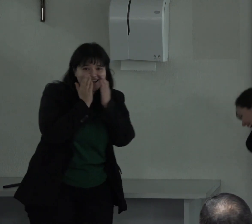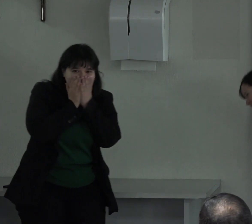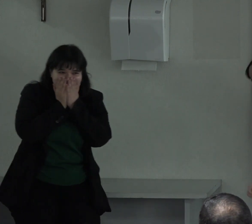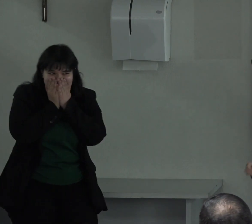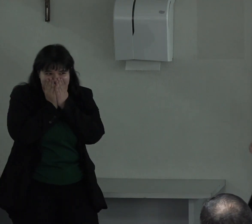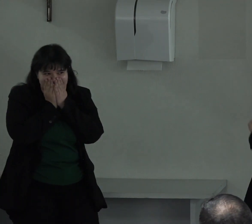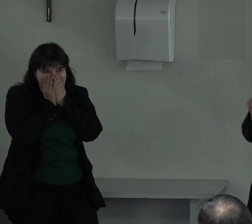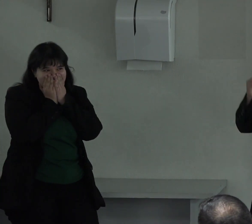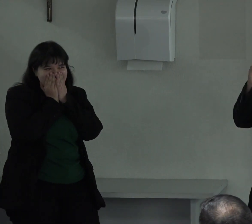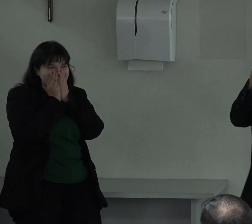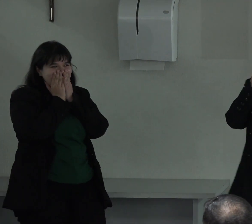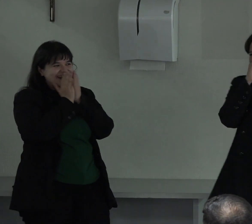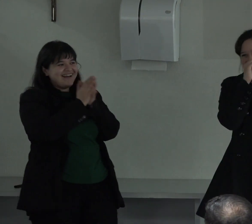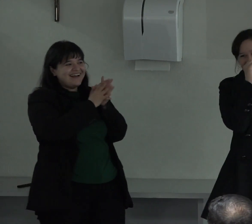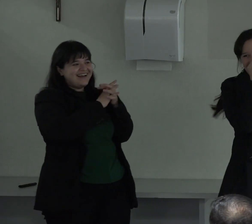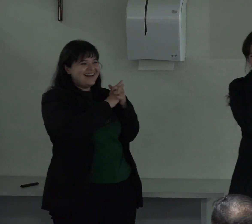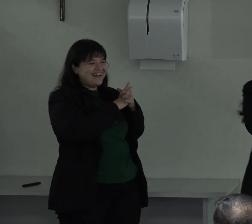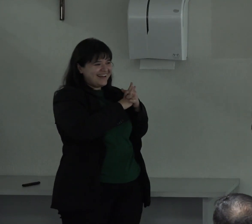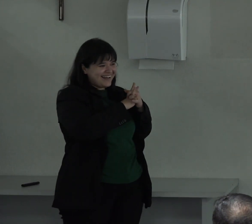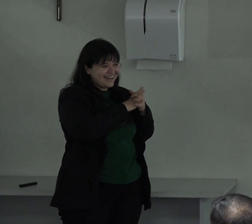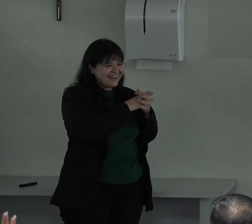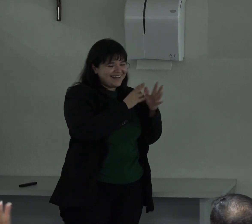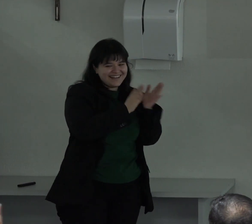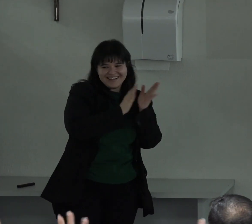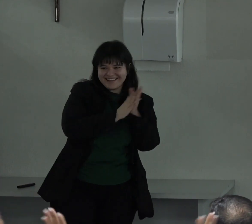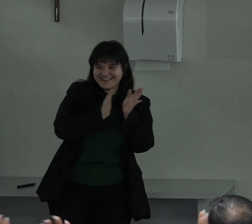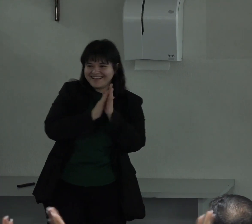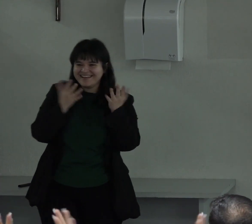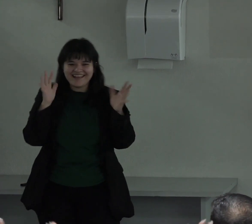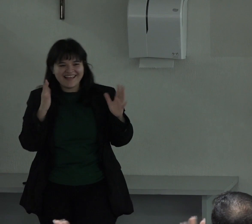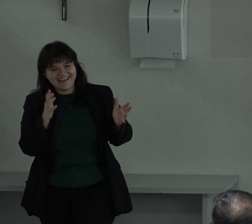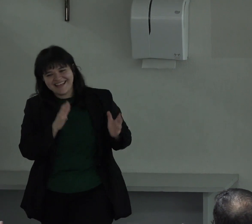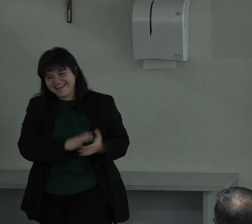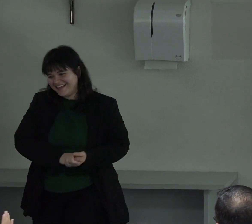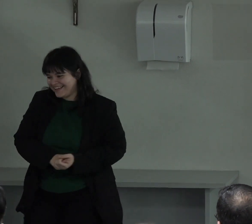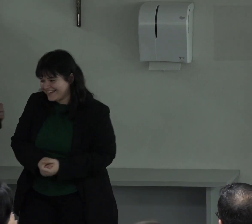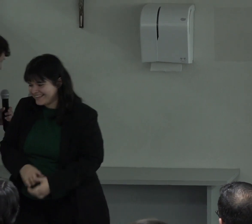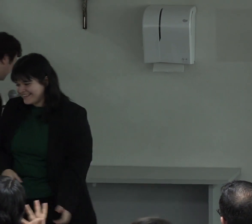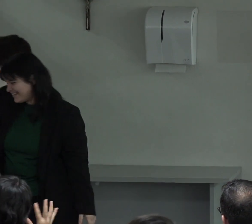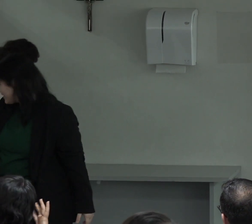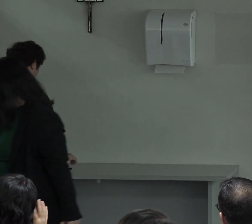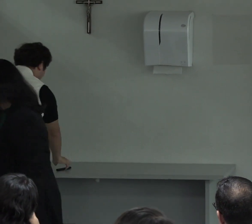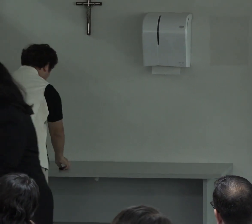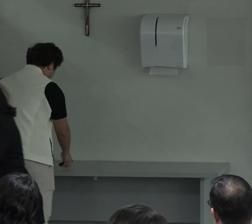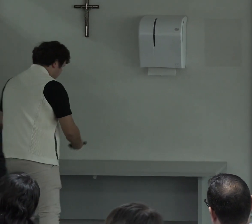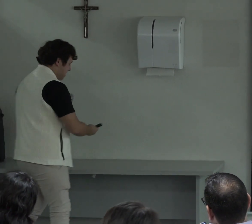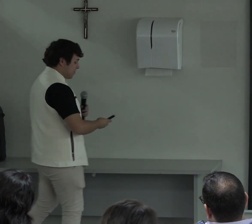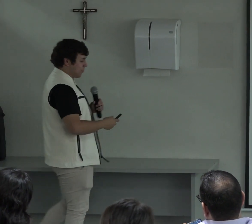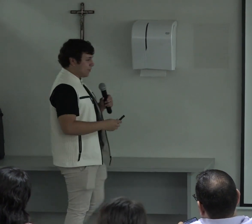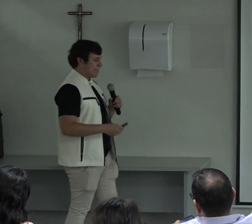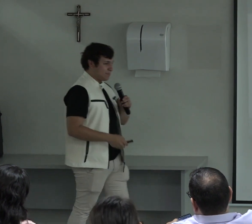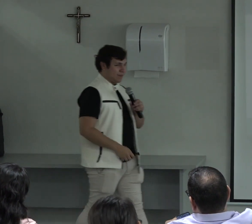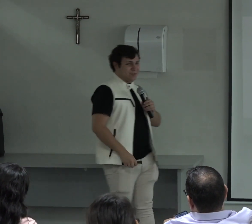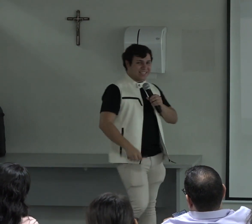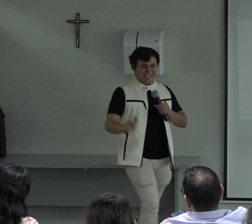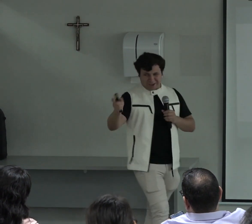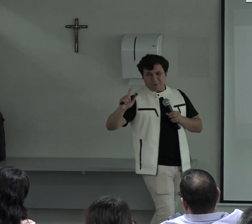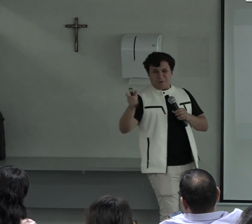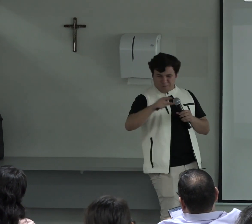Ok, excelente, muy bien, un aplauso. Un aplauso. Muy bien, gracias, pueden tomar su asiento. Muy bien, vimos que sí hubo